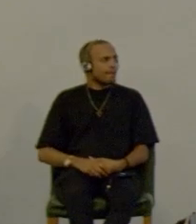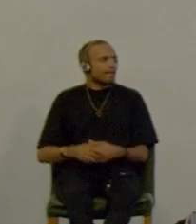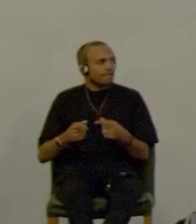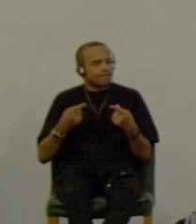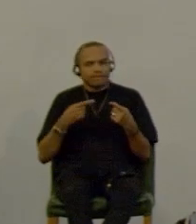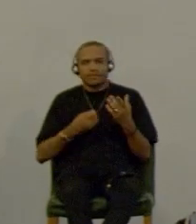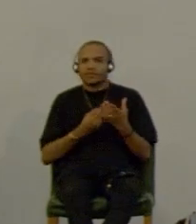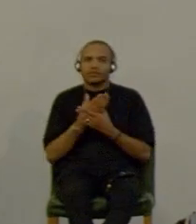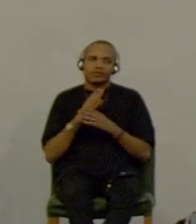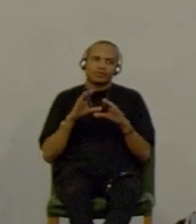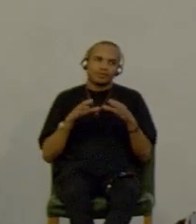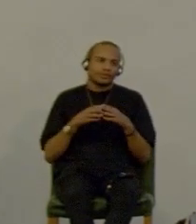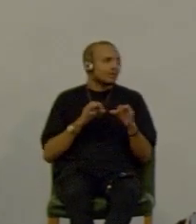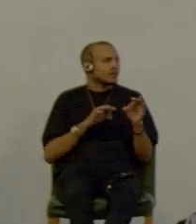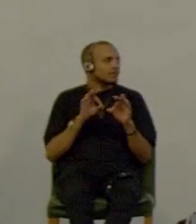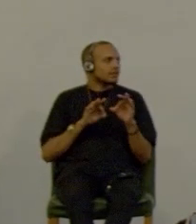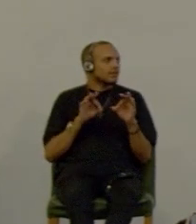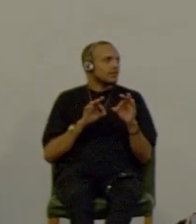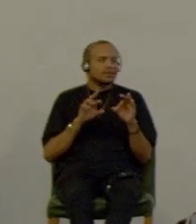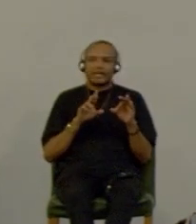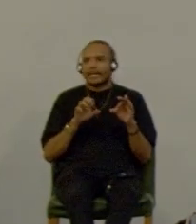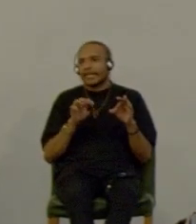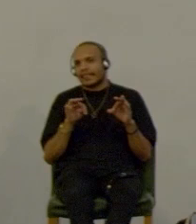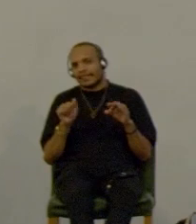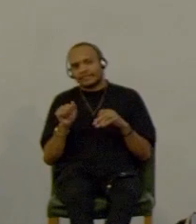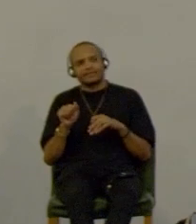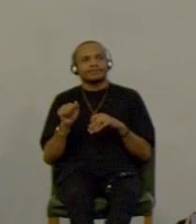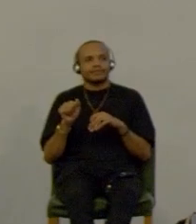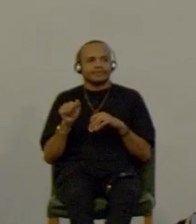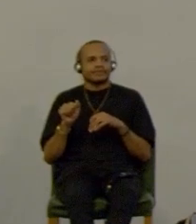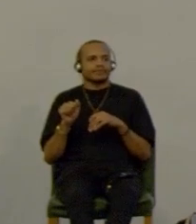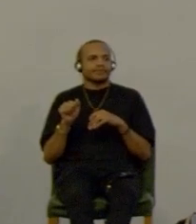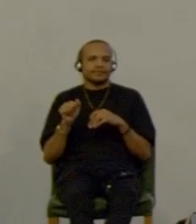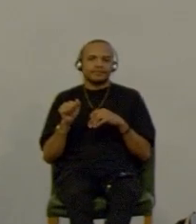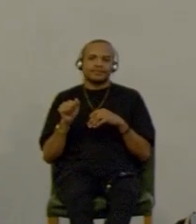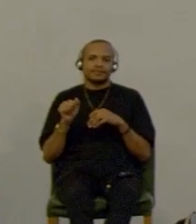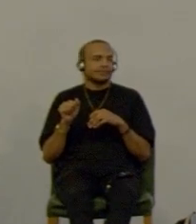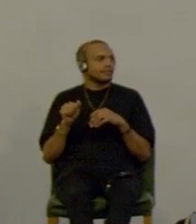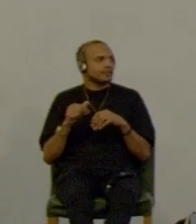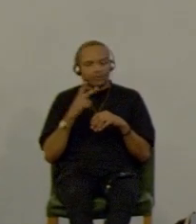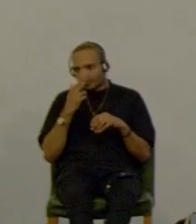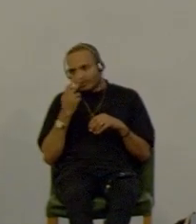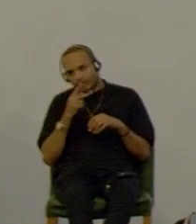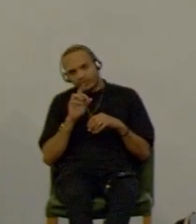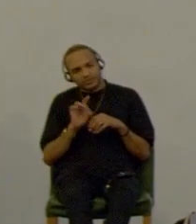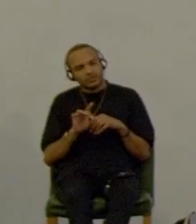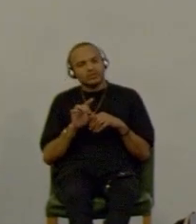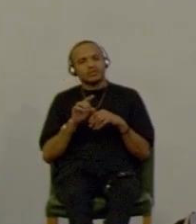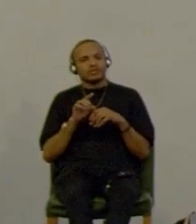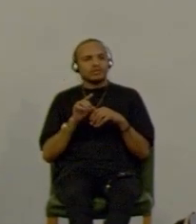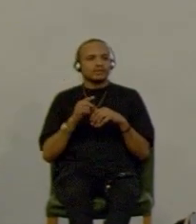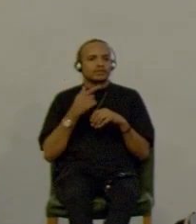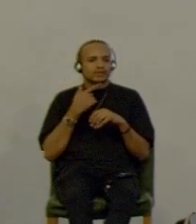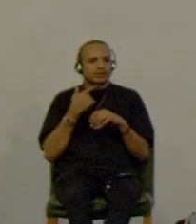Cofundadora do Grupo Inteiro e articuladora da Reta. Então, eu acho que é isso. Desejar,